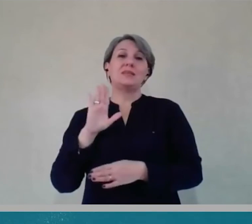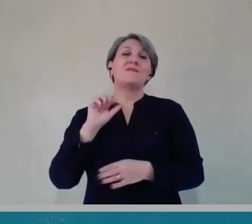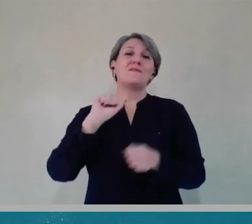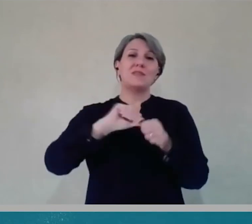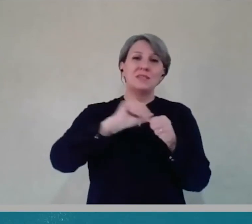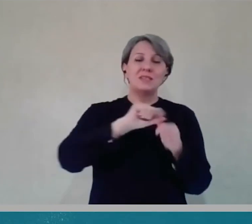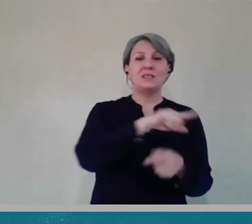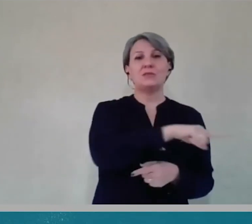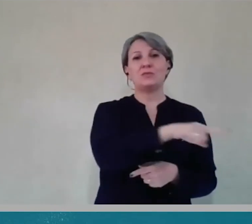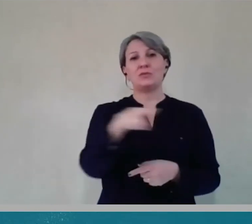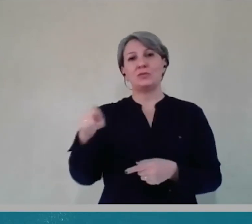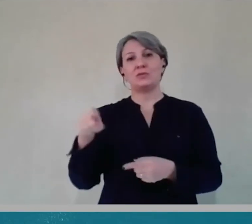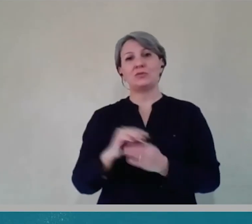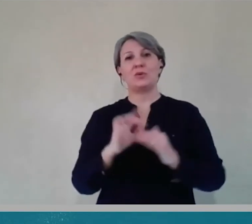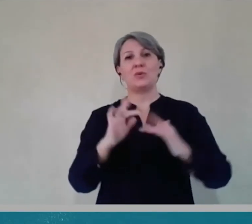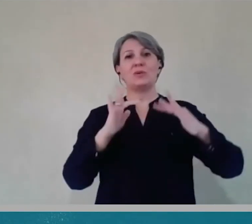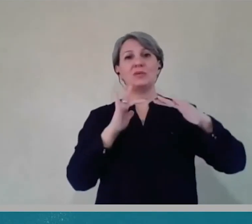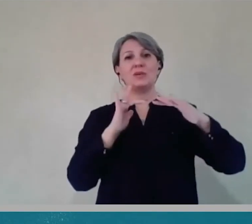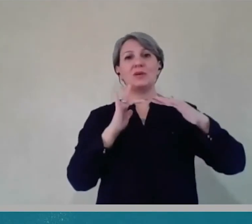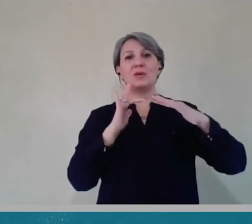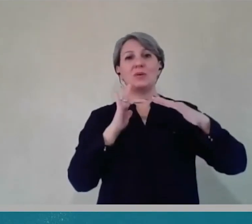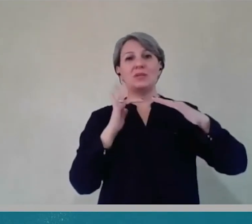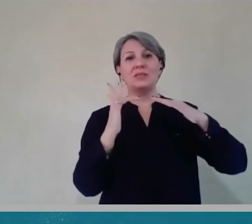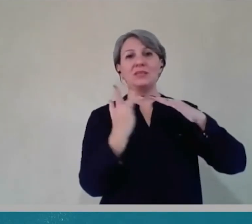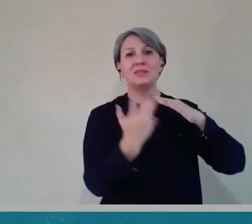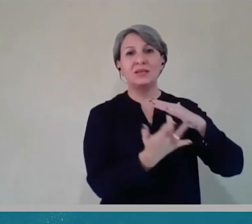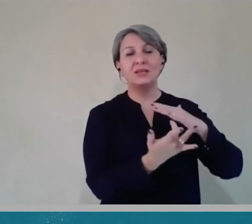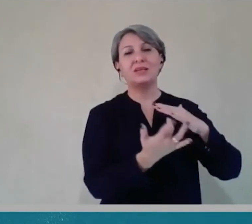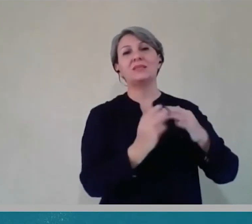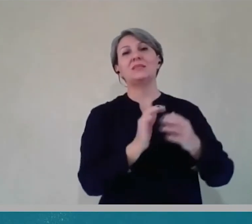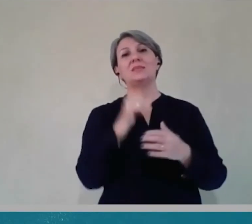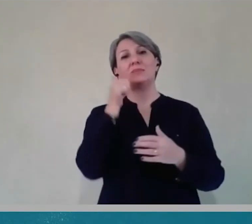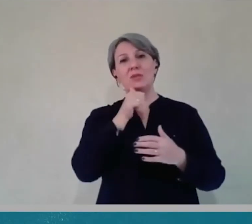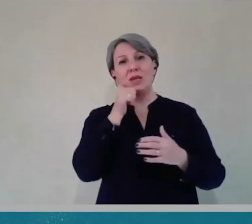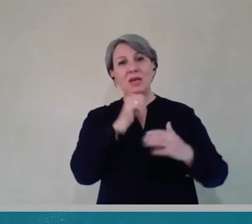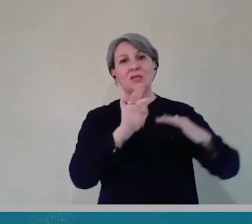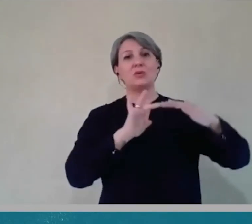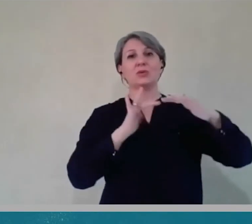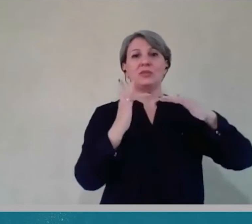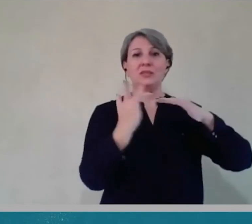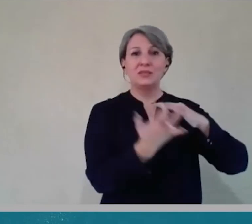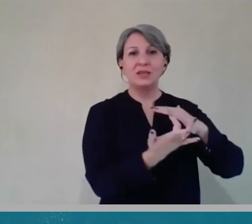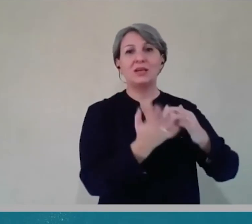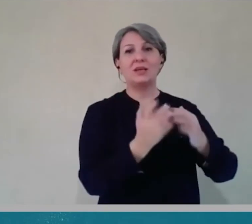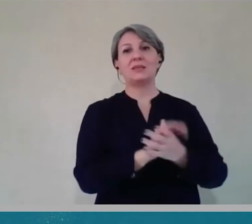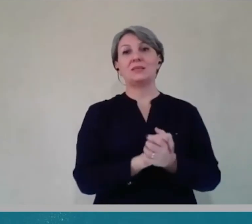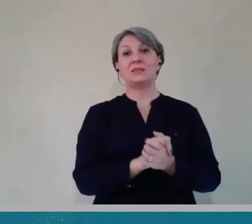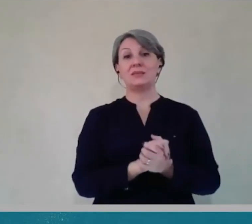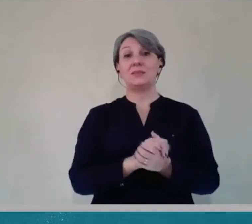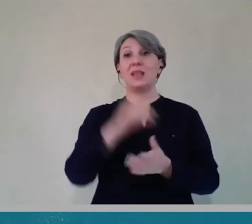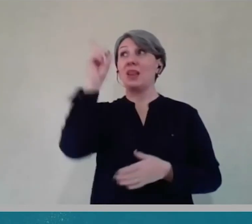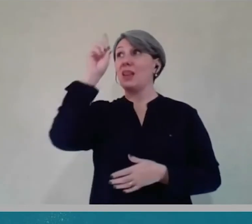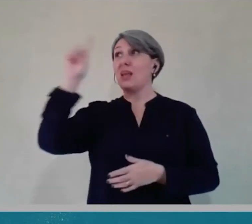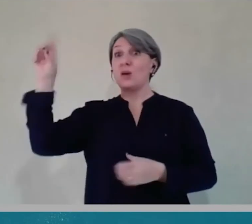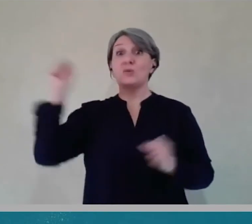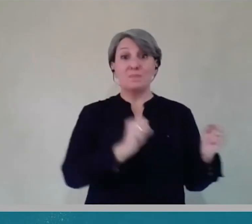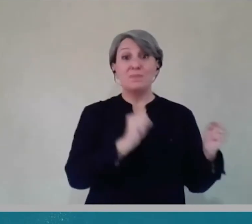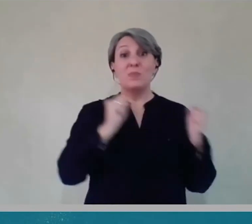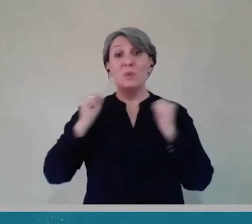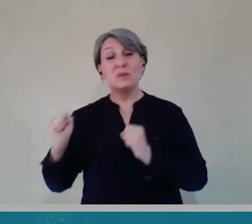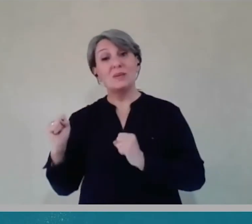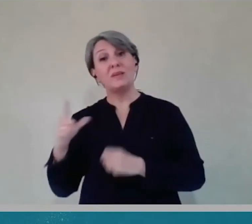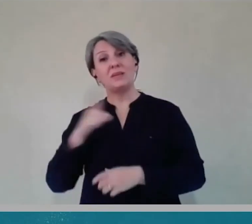certo? Não somos nós, o poder é de Deus. Deu condições para nós termos uma rede